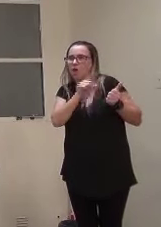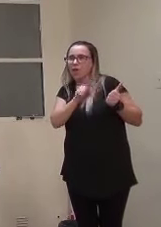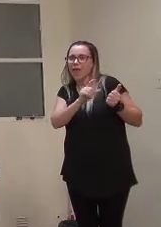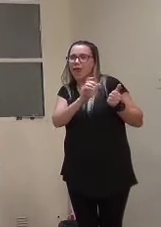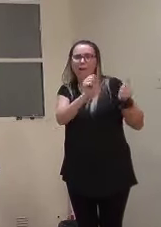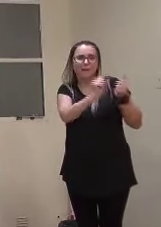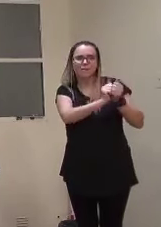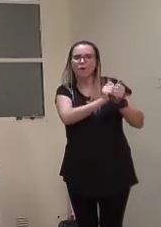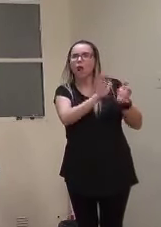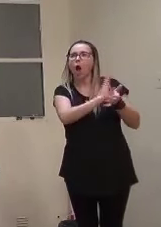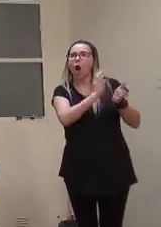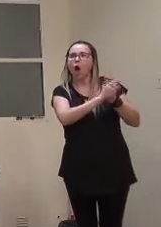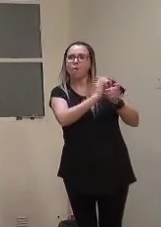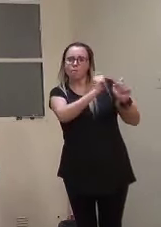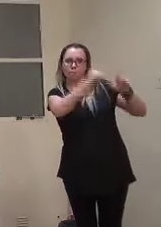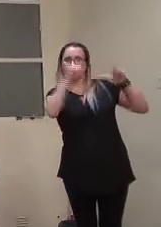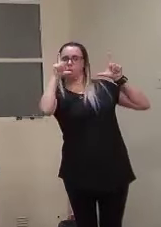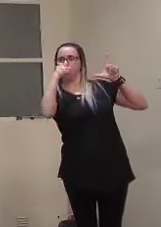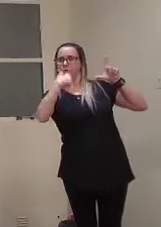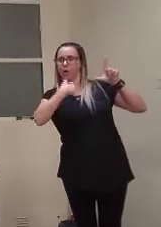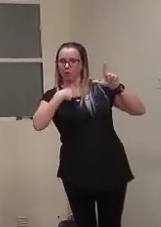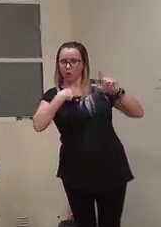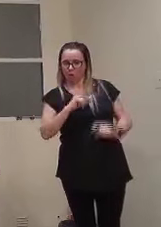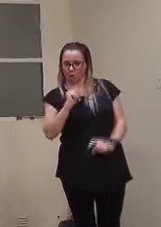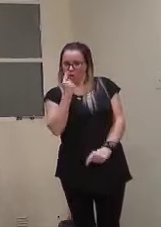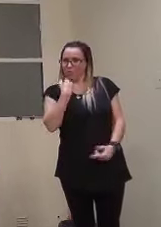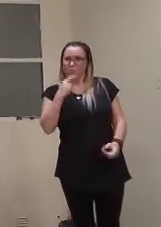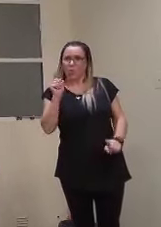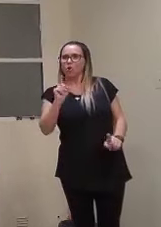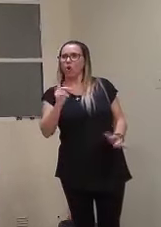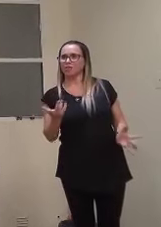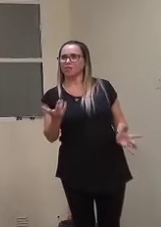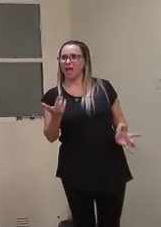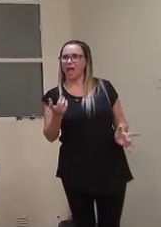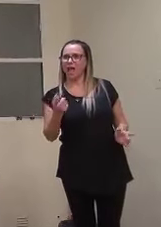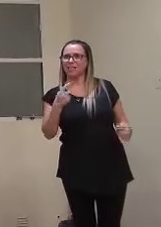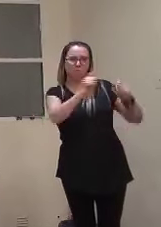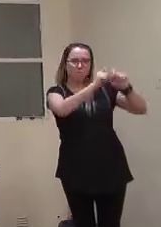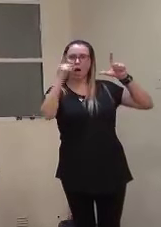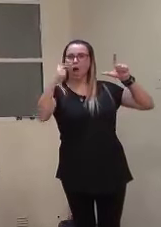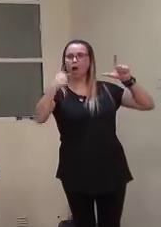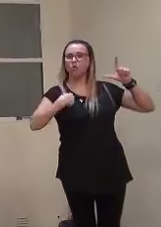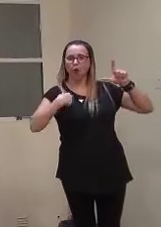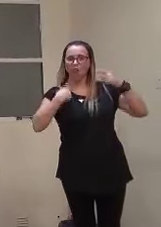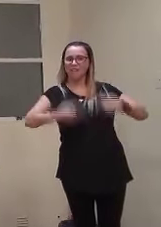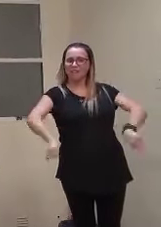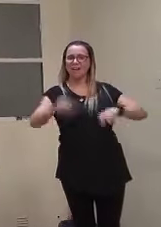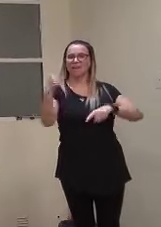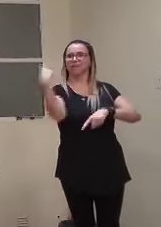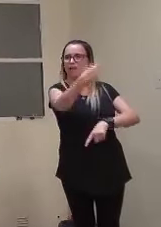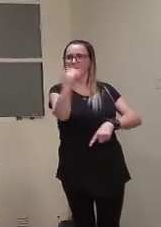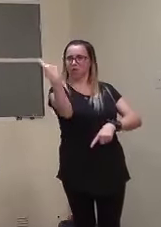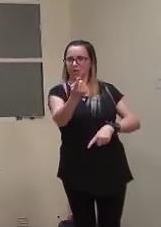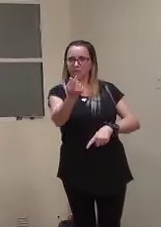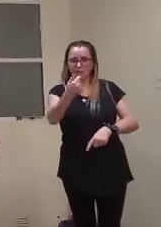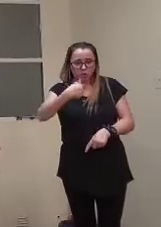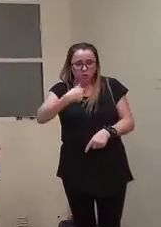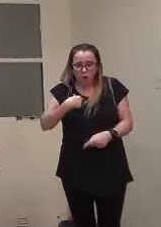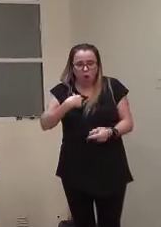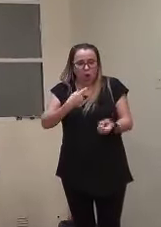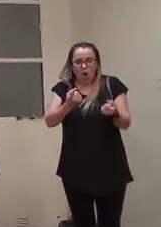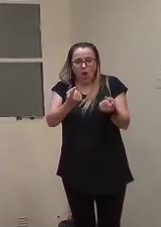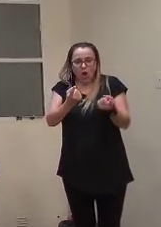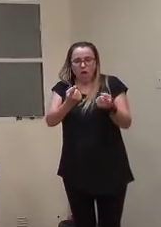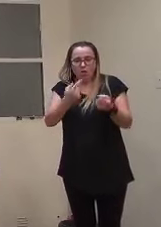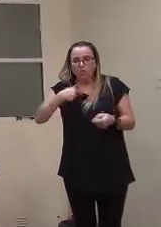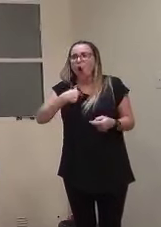expone ante mi propia individual interioridad y marca diferencia dejamos yo tengo necesito saber